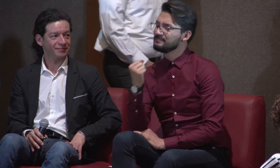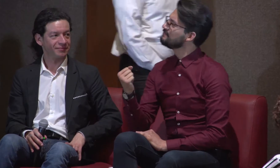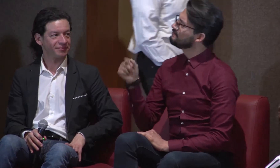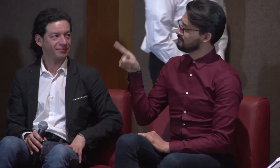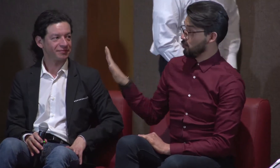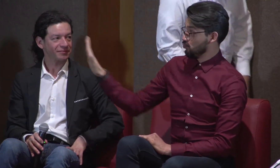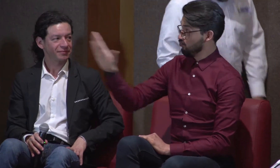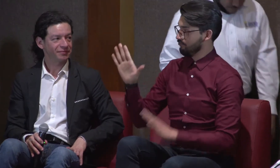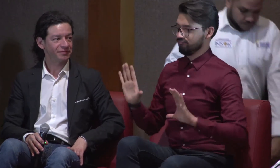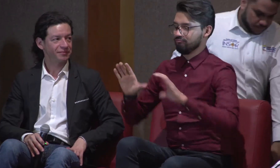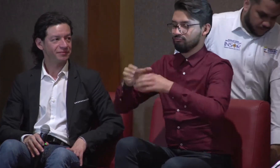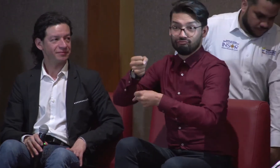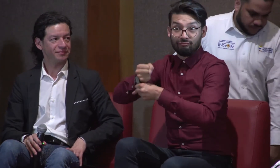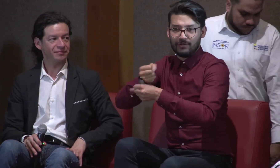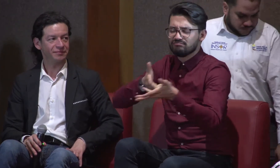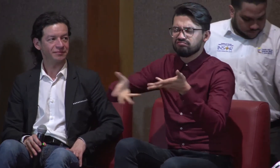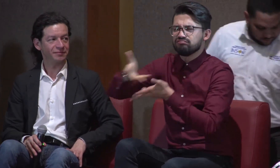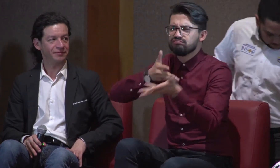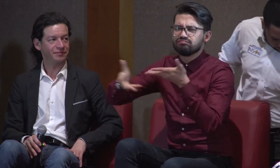Ahora tenemos una pregunta para Boris.